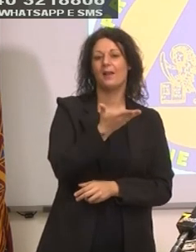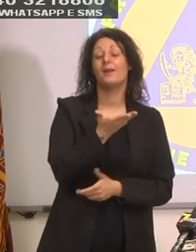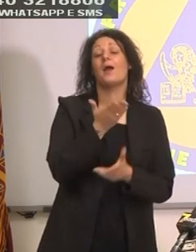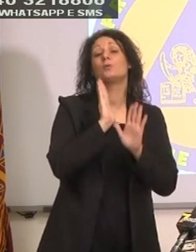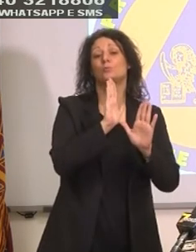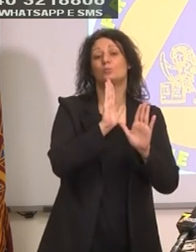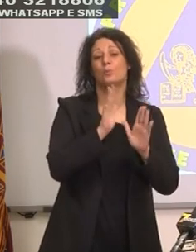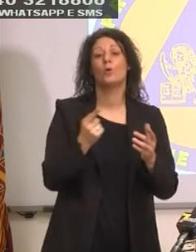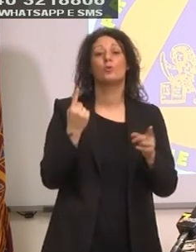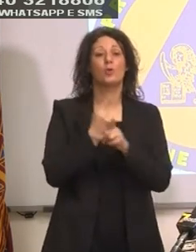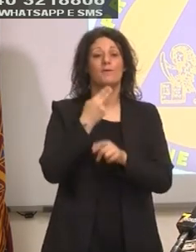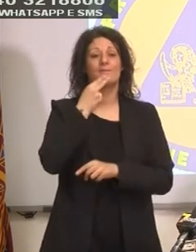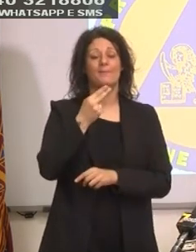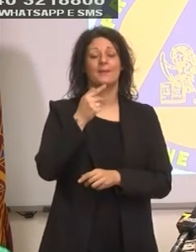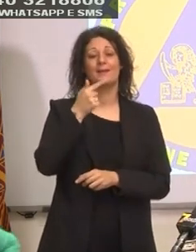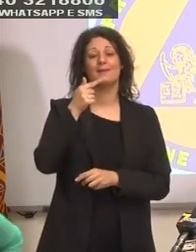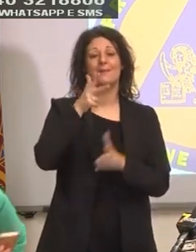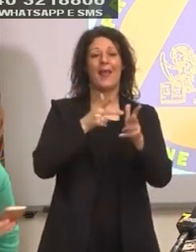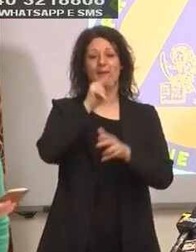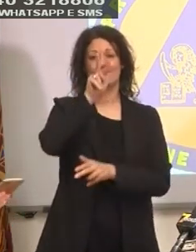Buon lavoro, grazie.